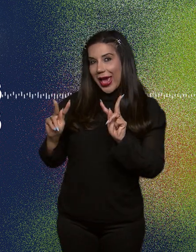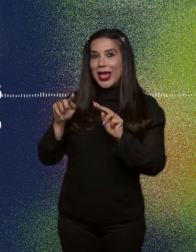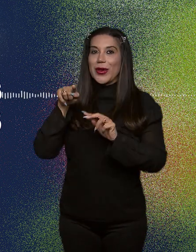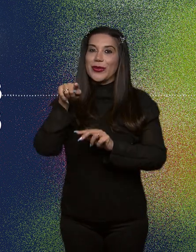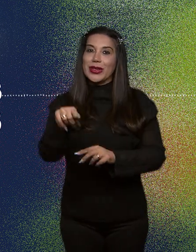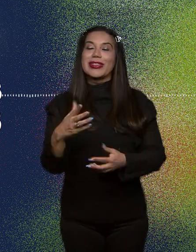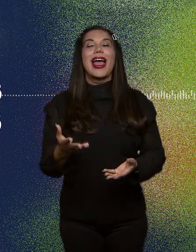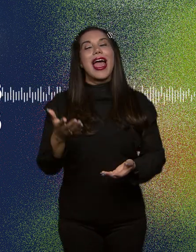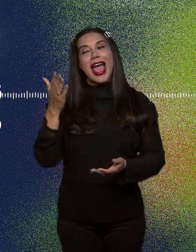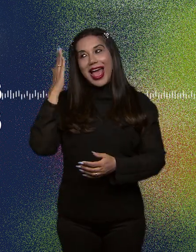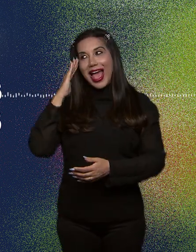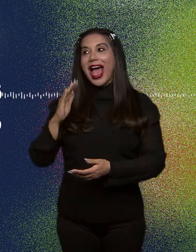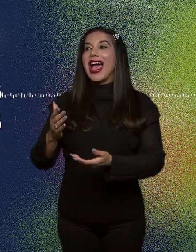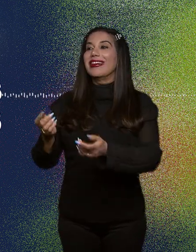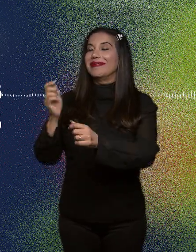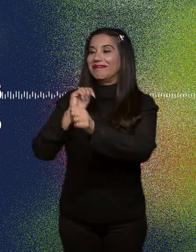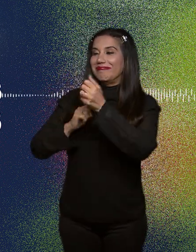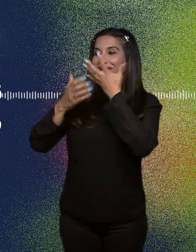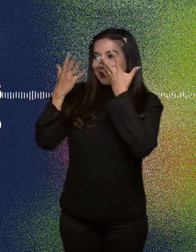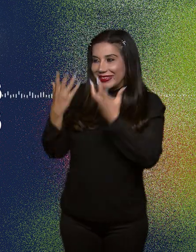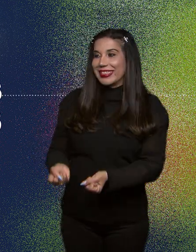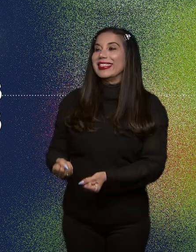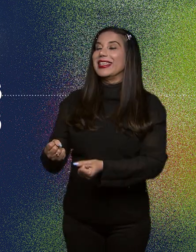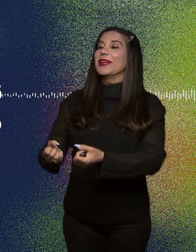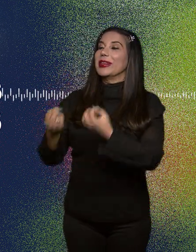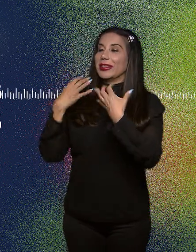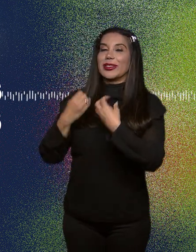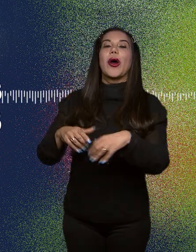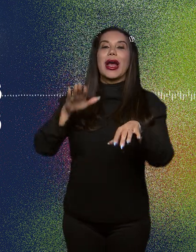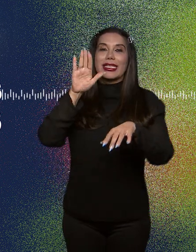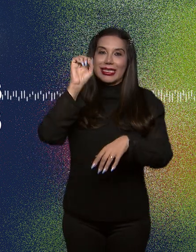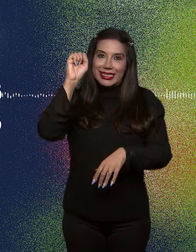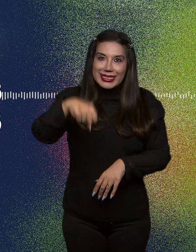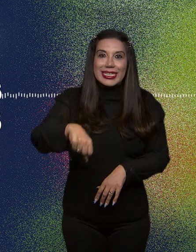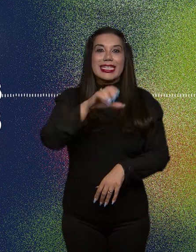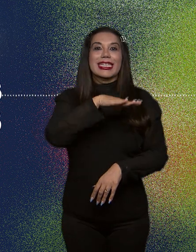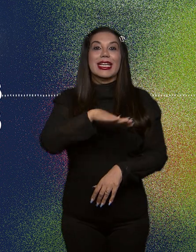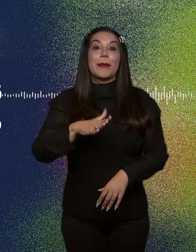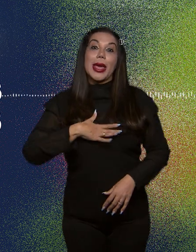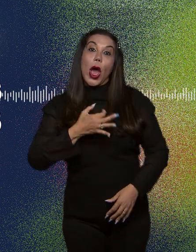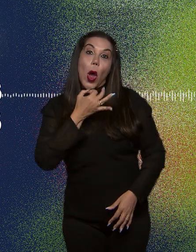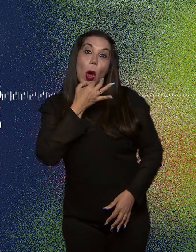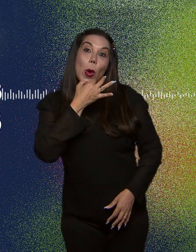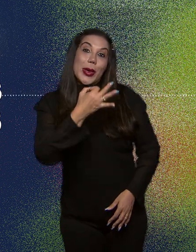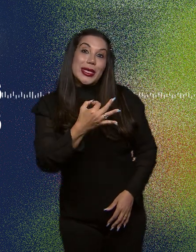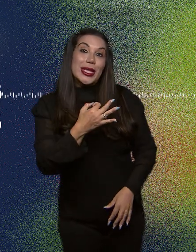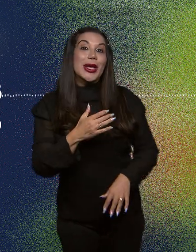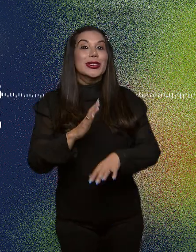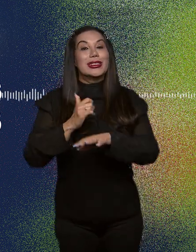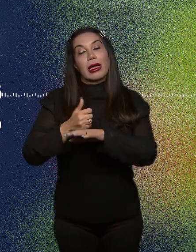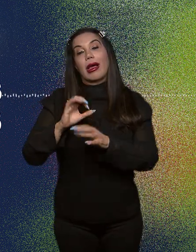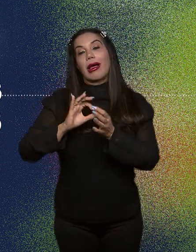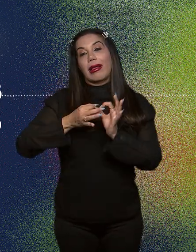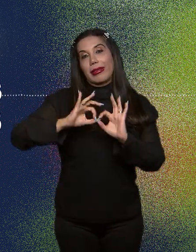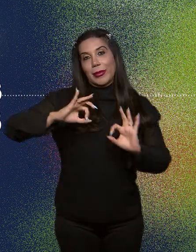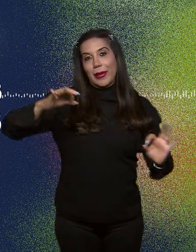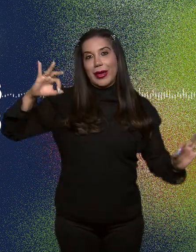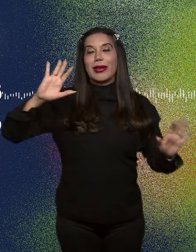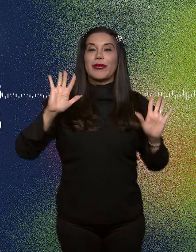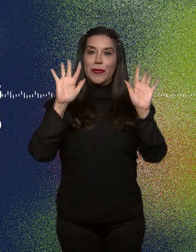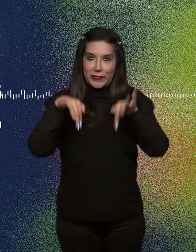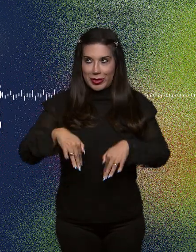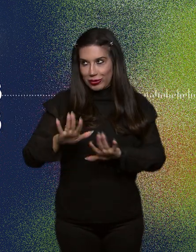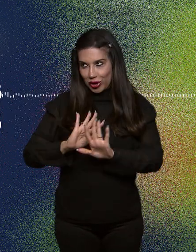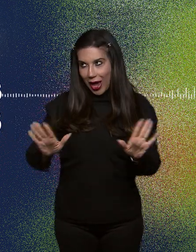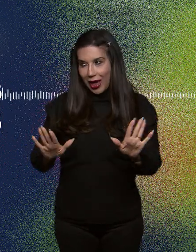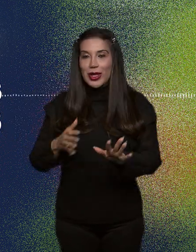me convenceu. Eleição é assunto de criança, sim. Mas na minha opinião, o episódio já está ficando muito grande. Tudo bem,